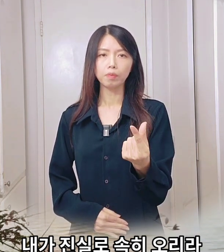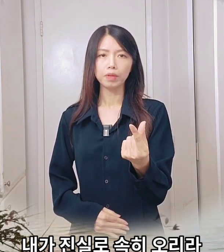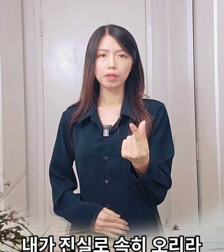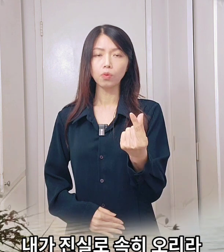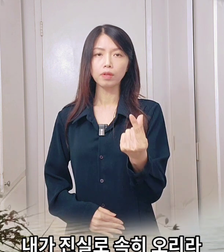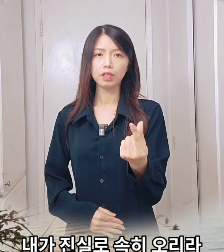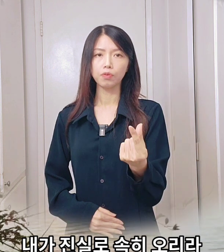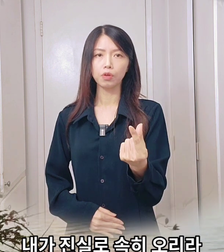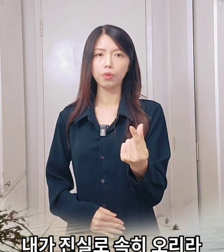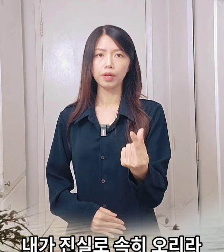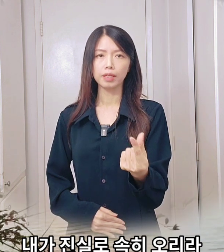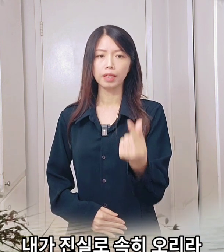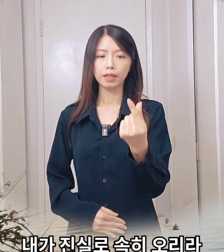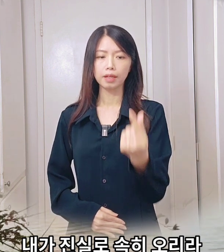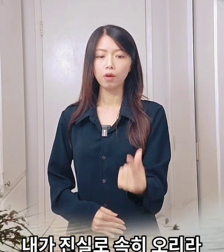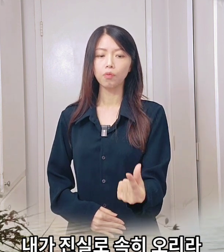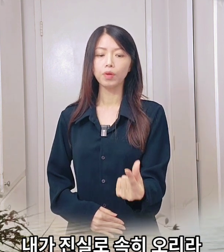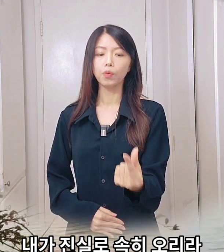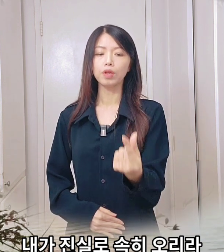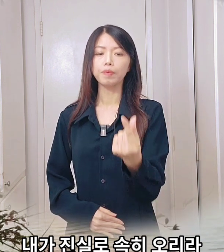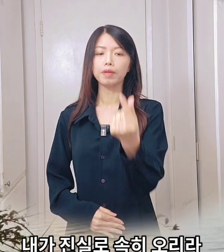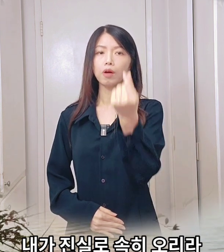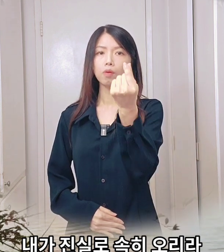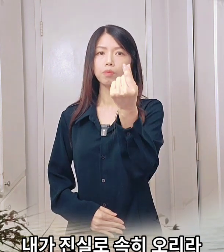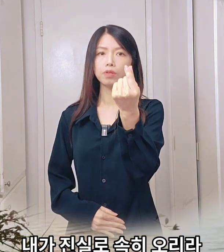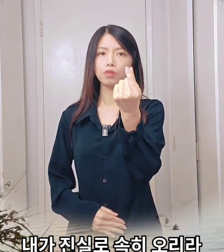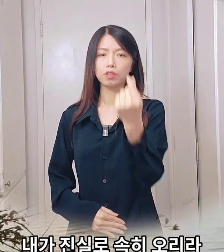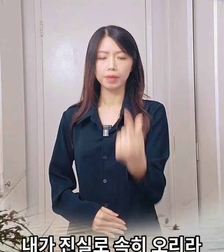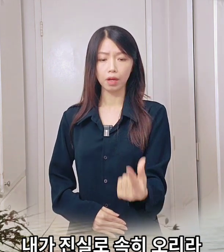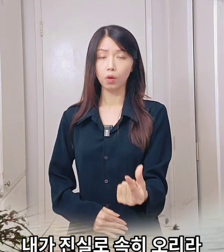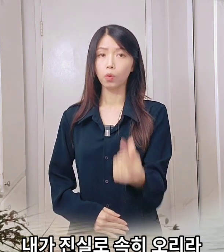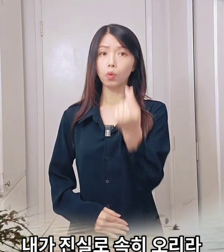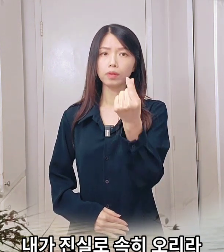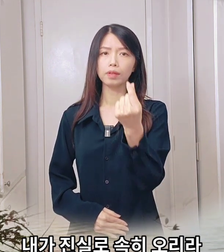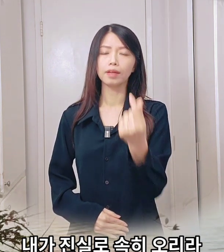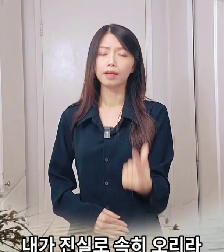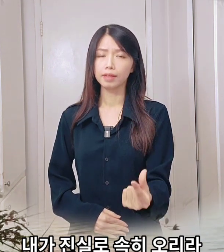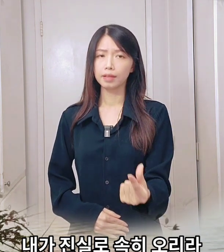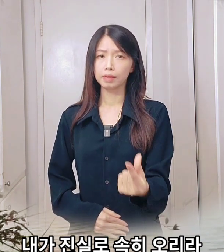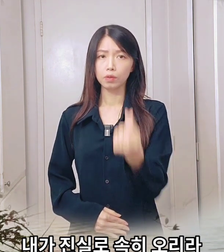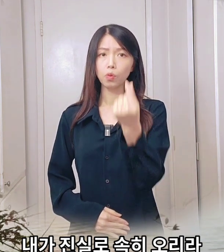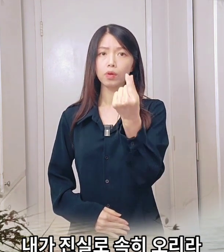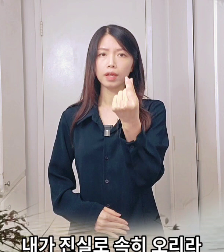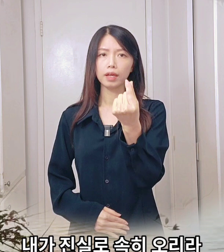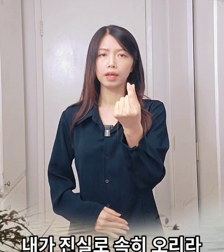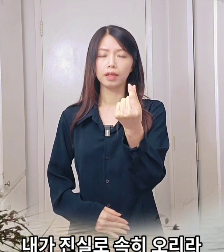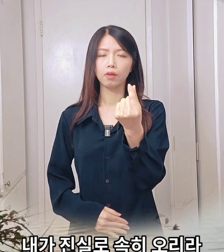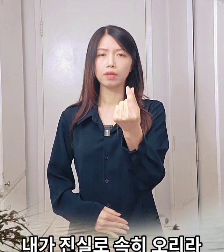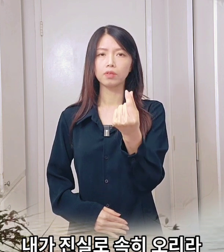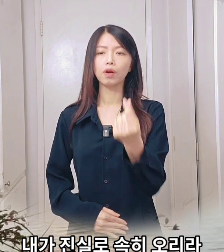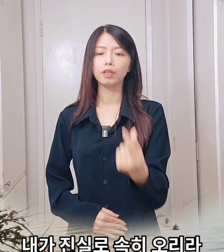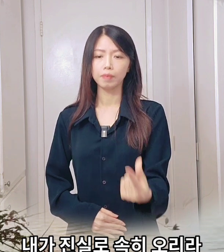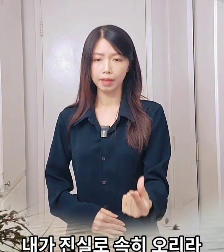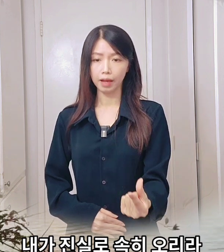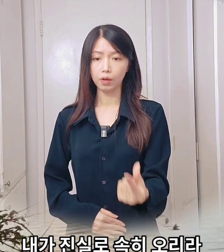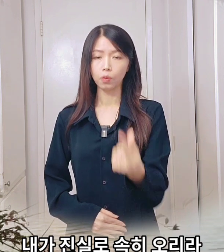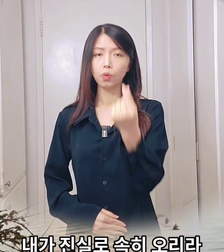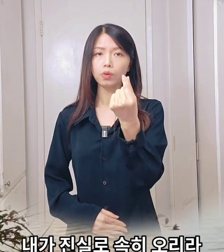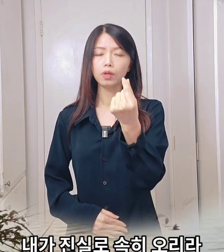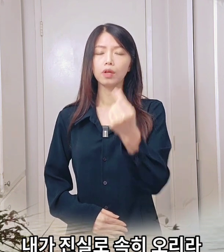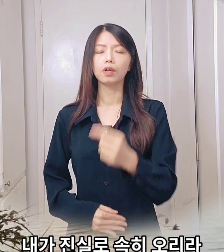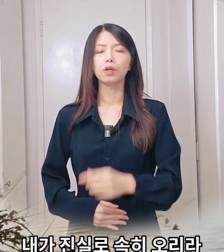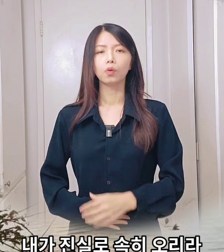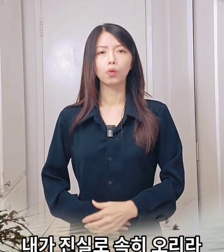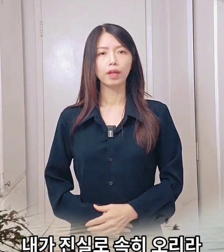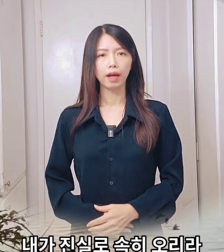엄지를 손끝이 위로 보이게 이 상태에서 위로 올리면서 붙여주시면 돼요. 곧, 속히 이런 데에 수어가 됩니다.